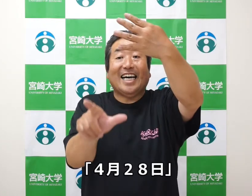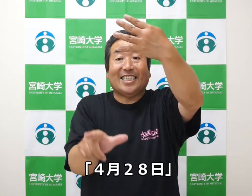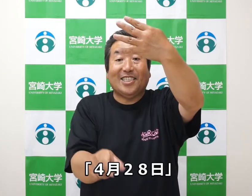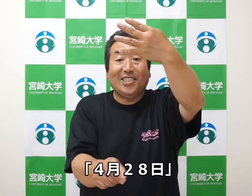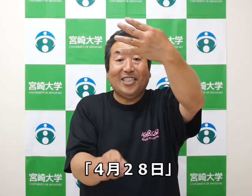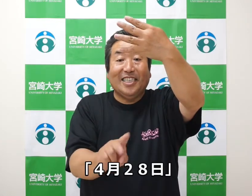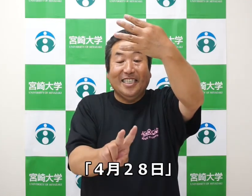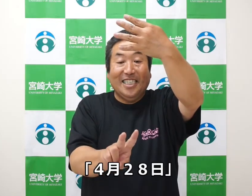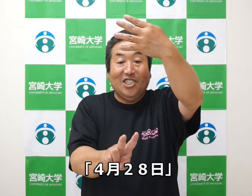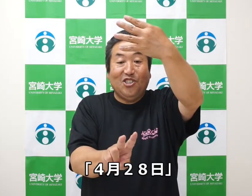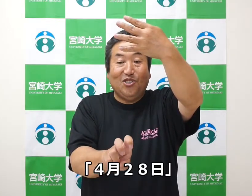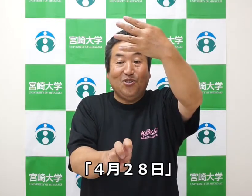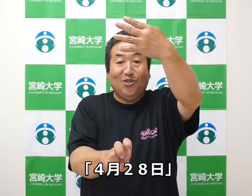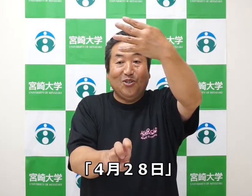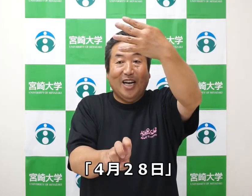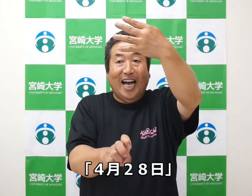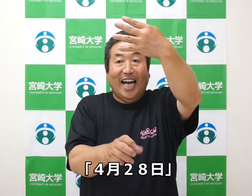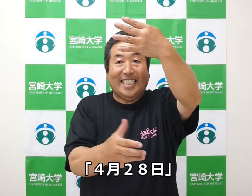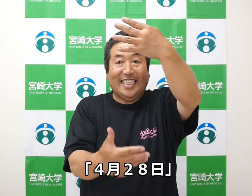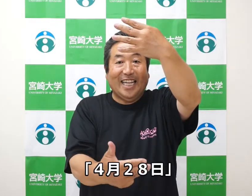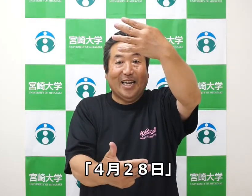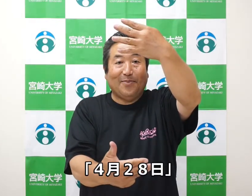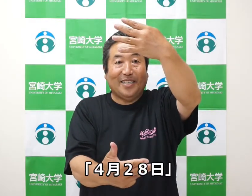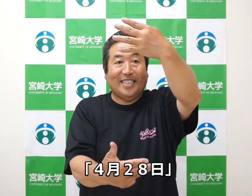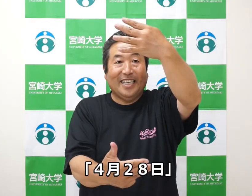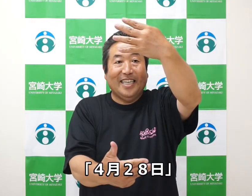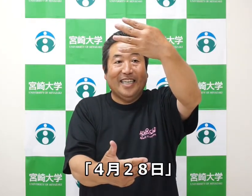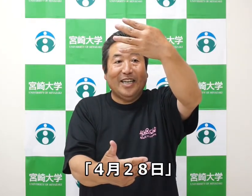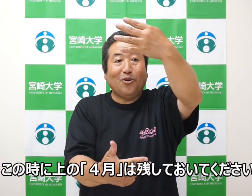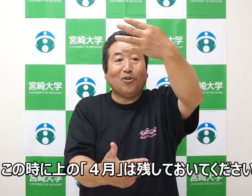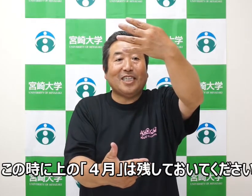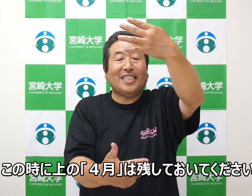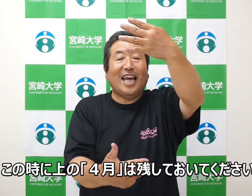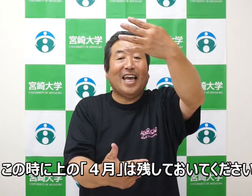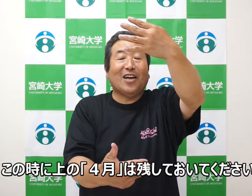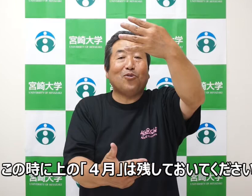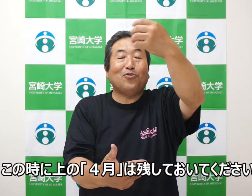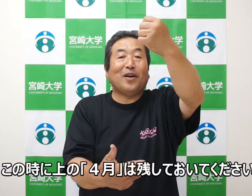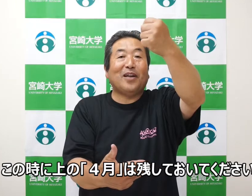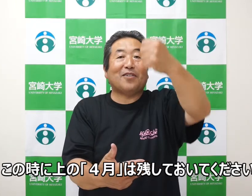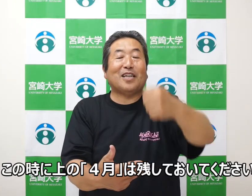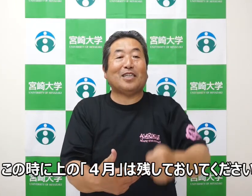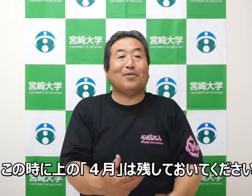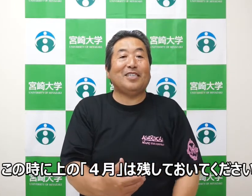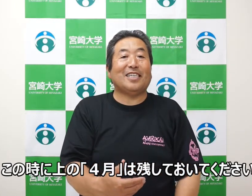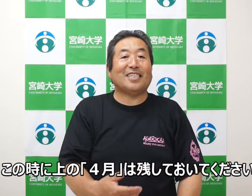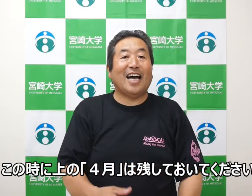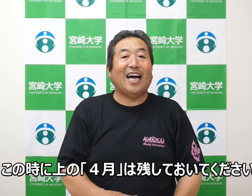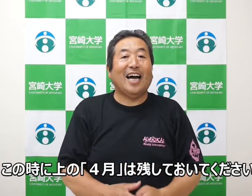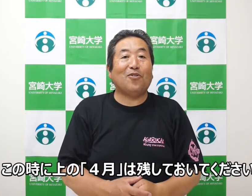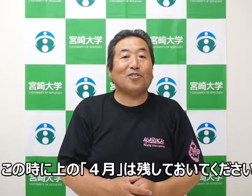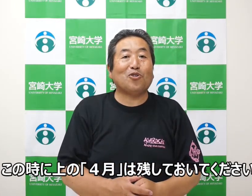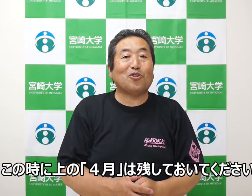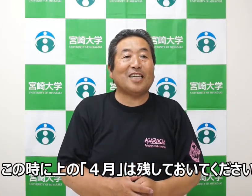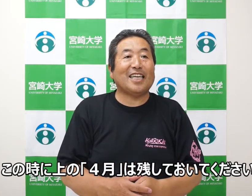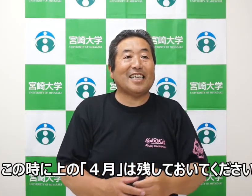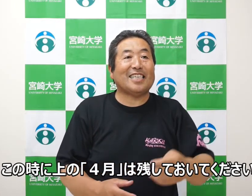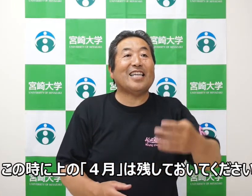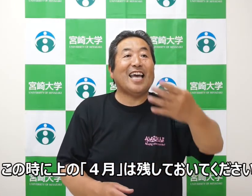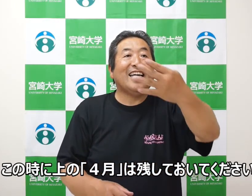4月28ってなります。で、この時ですね、この上はなくなってもいいんですが、ちょっとした優しさで